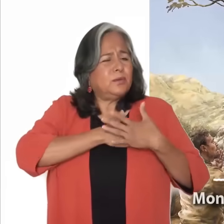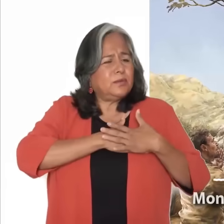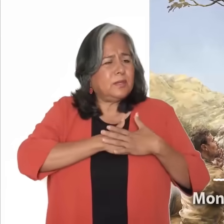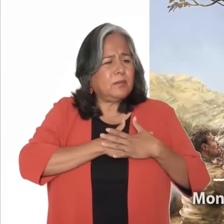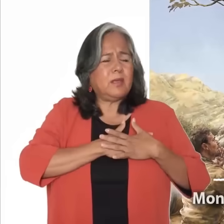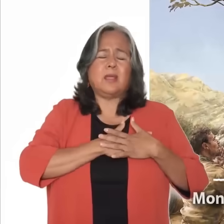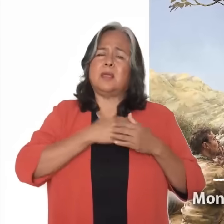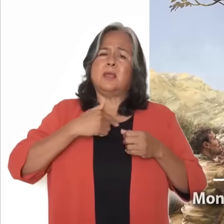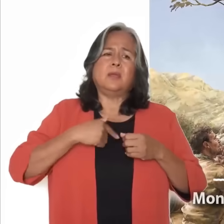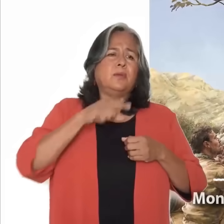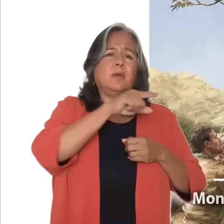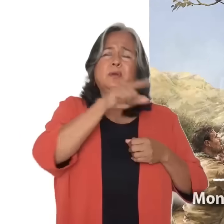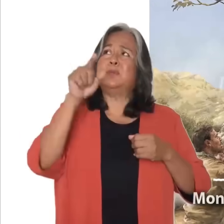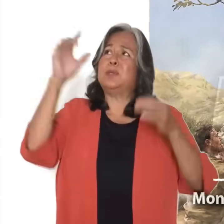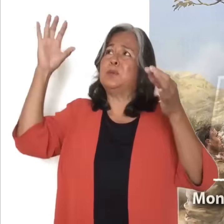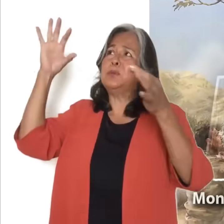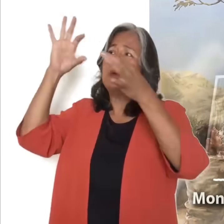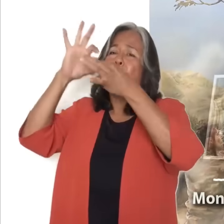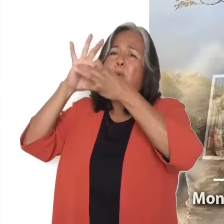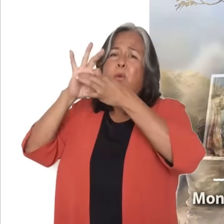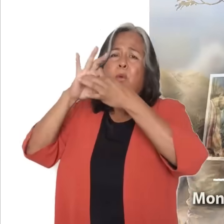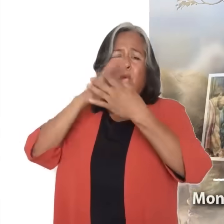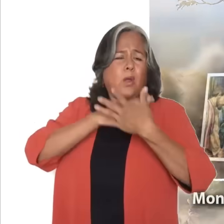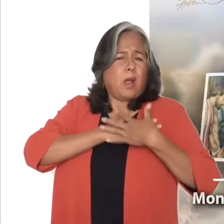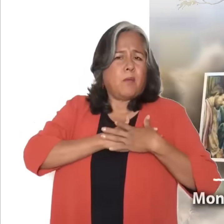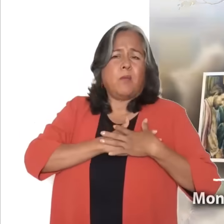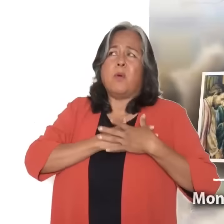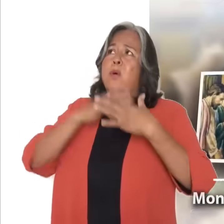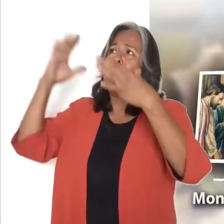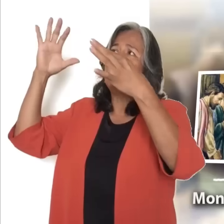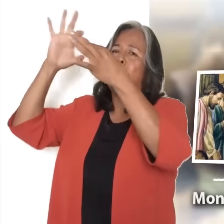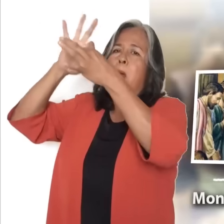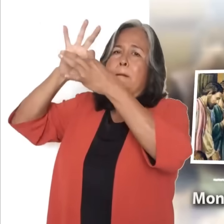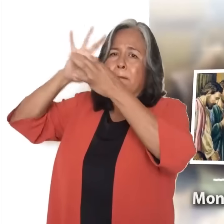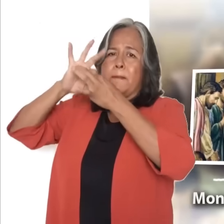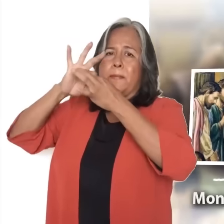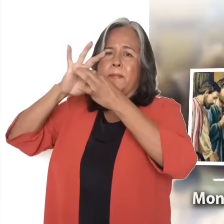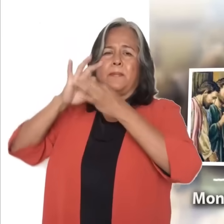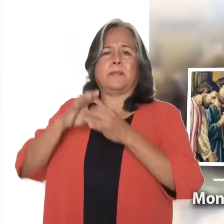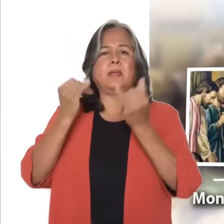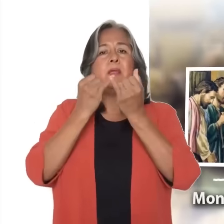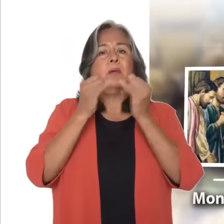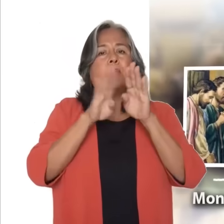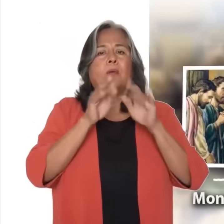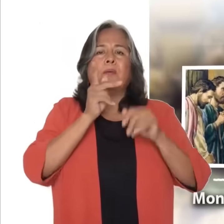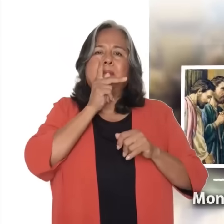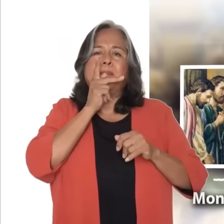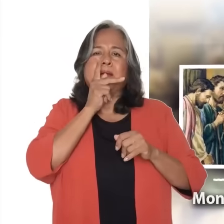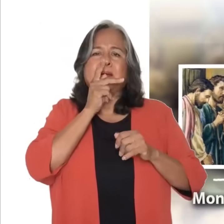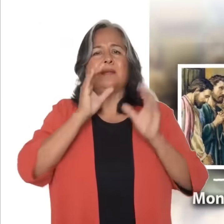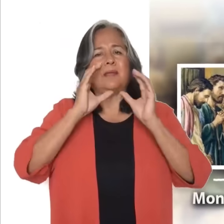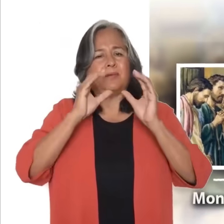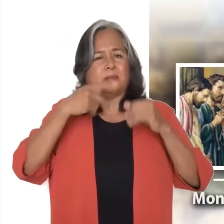lazos del cariño, con las cadenas del amor. Yo fui para él como un padre que se inclina hacia su